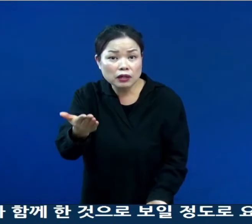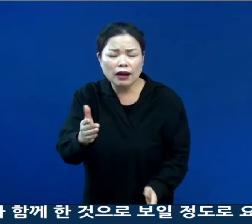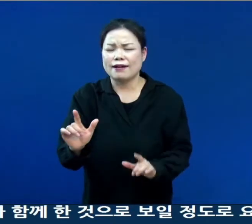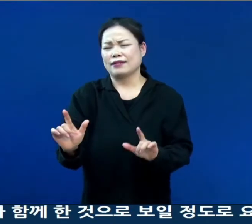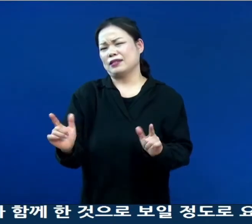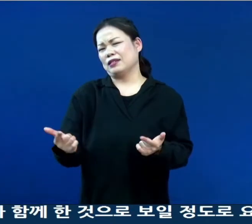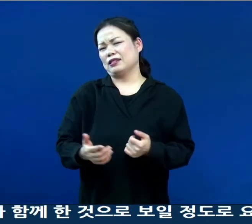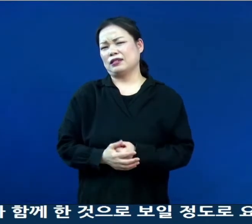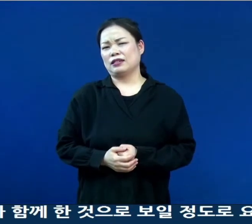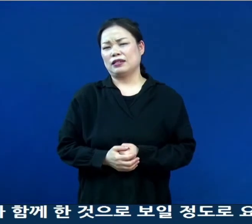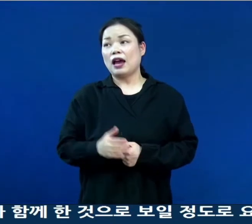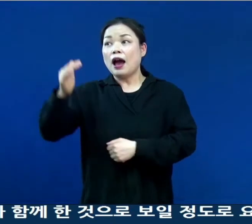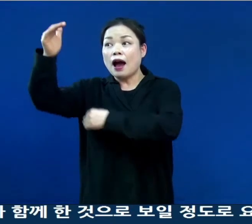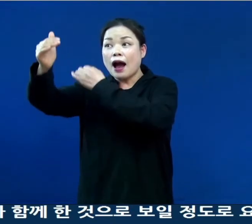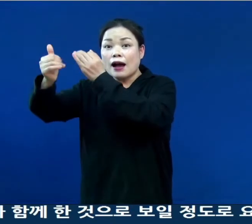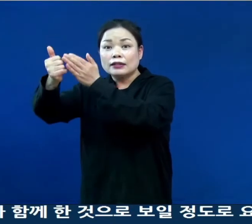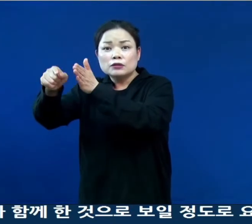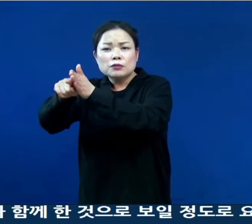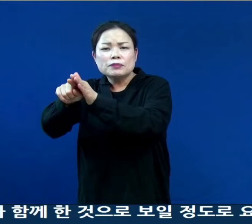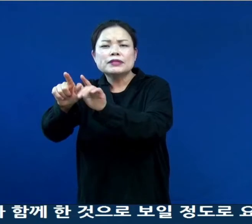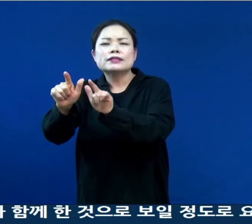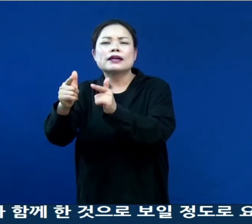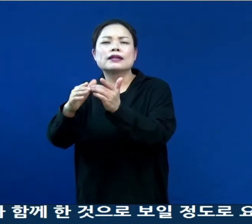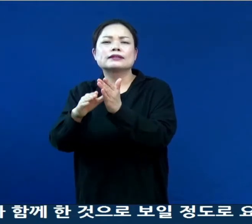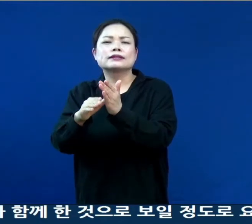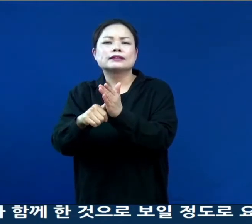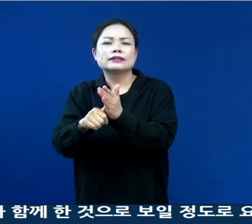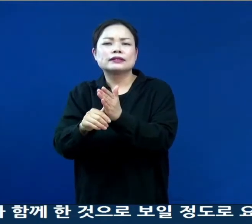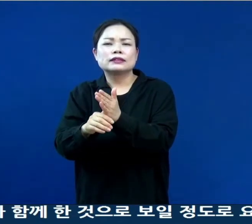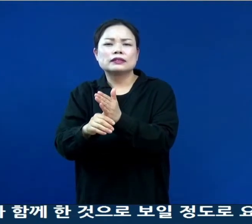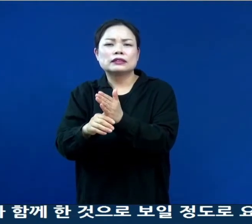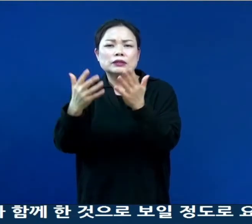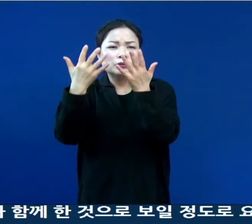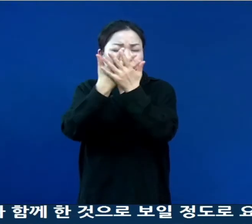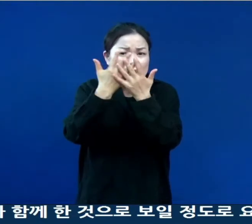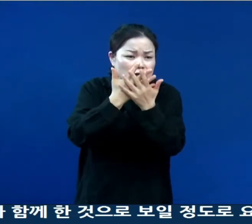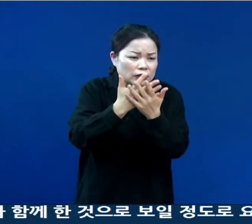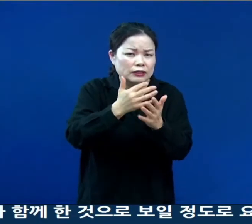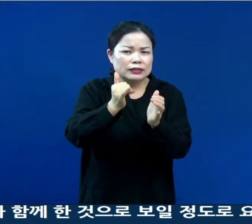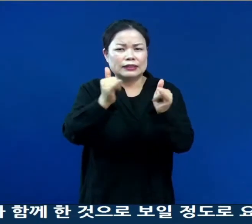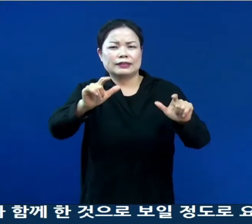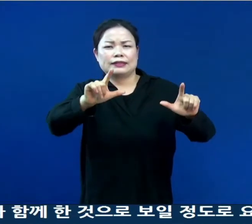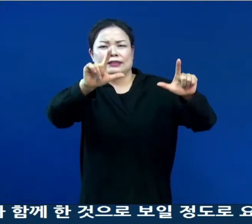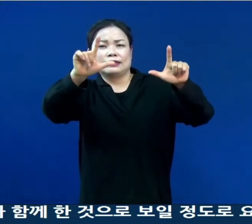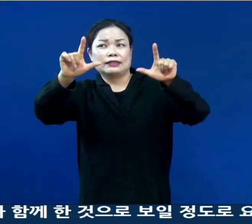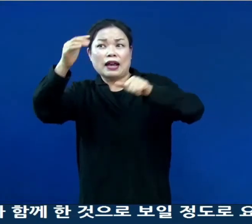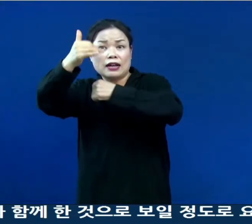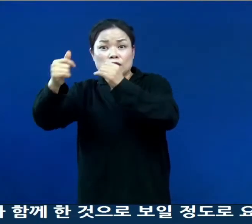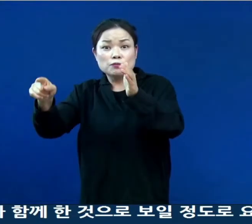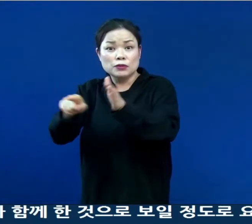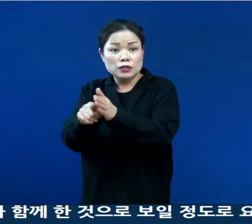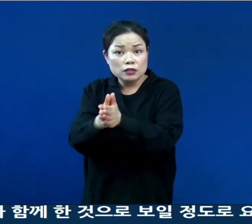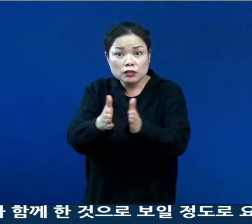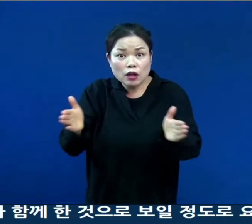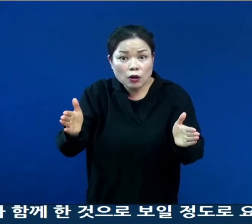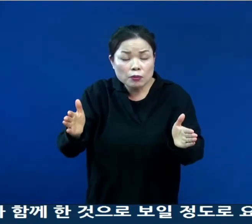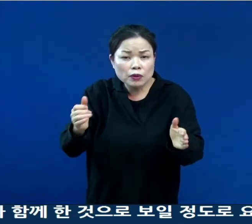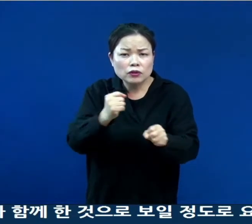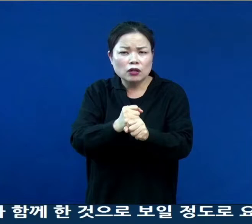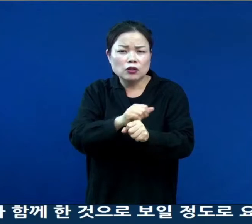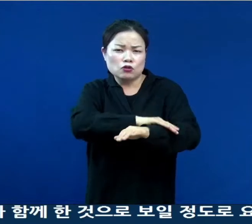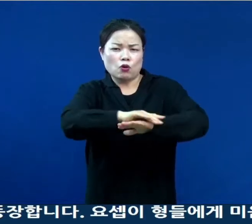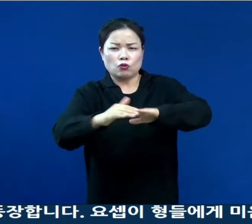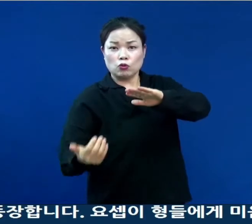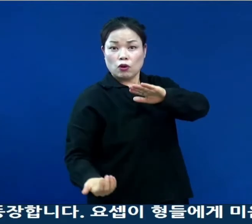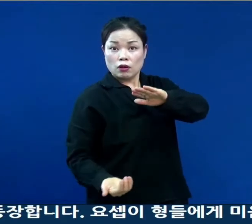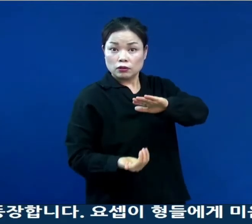아닙니다. 하나님을 믿지 않을 때에 지지부지하던 인생이 하나님을 믿기 시작하면서부터